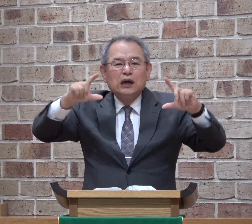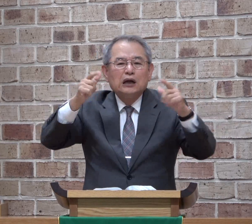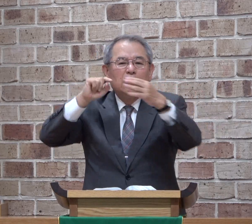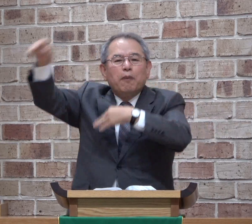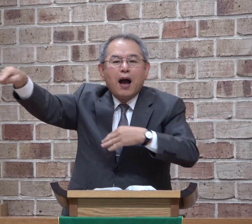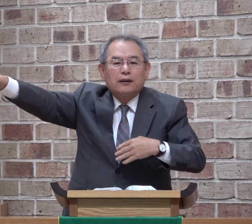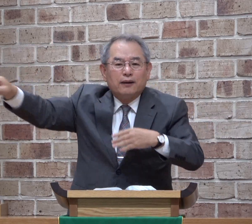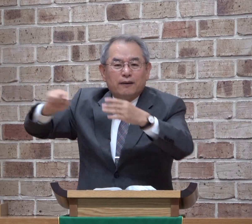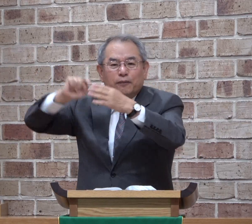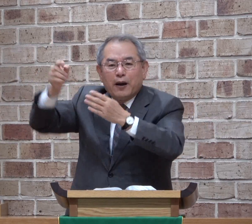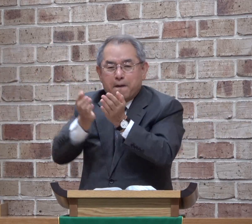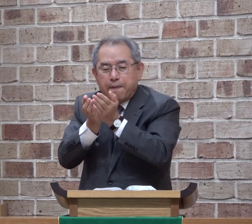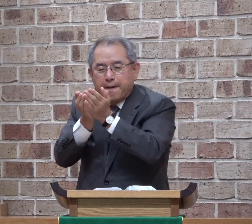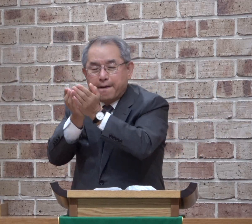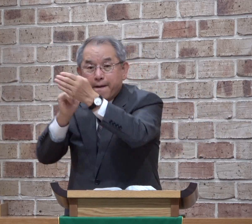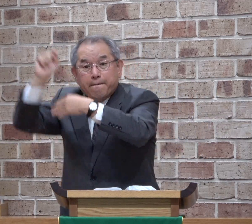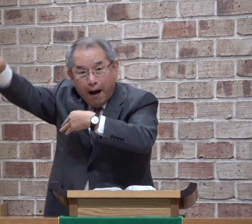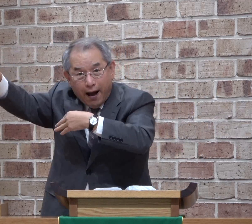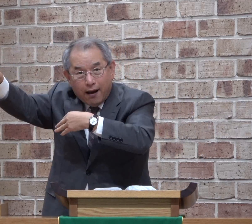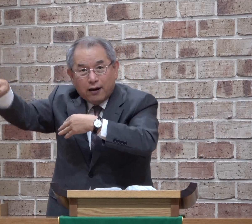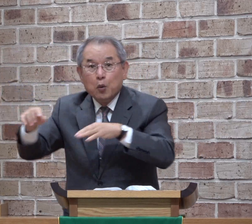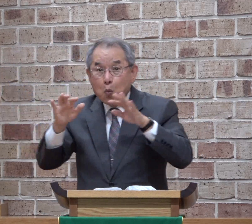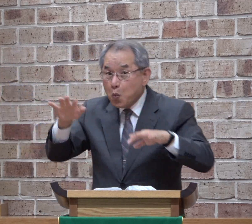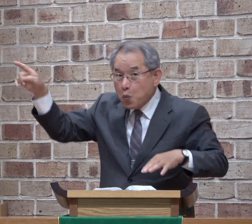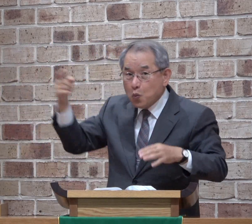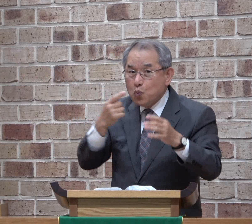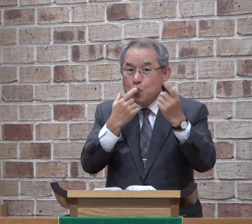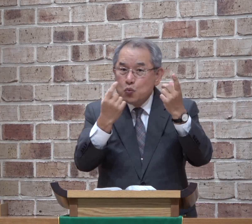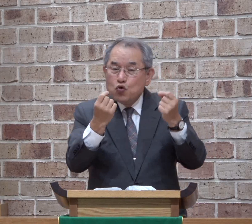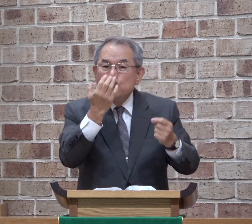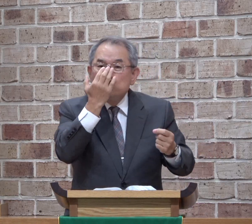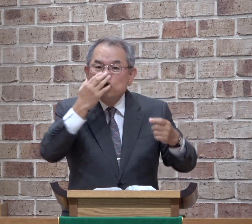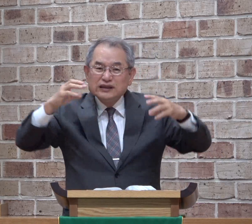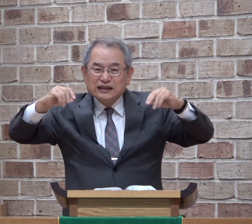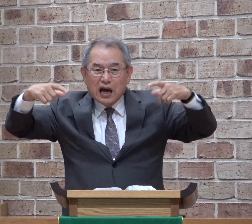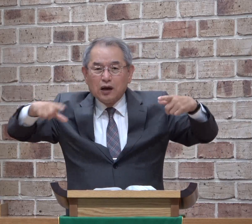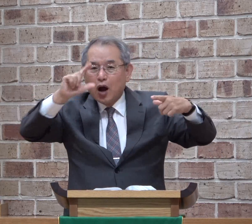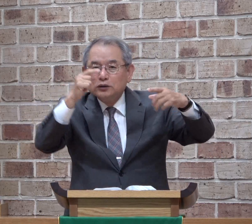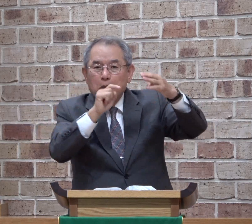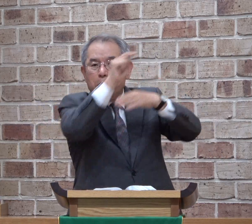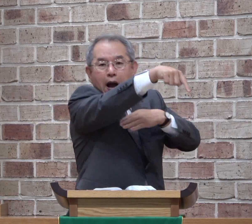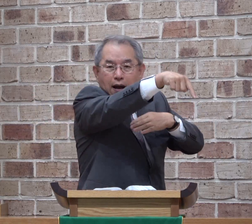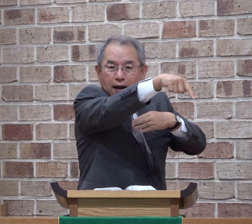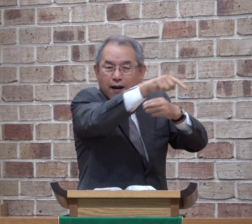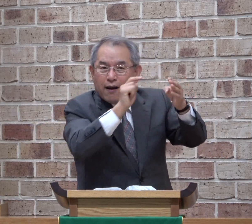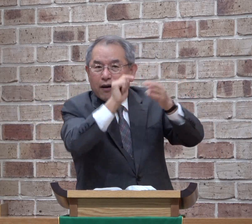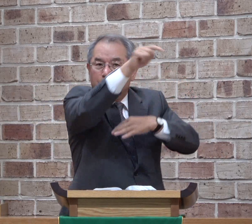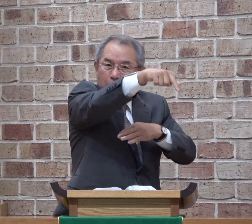유대 땅이 아닌 배를 타고 가서 밖에 지역에 있었습니다. 유대 땅이 아닌 그 밖에 지역에